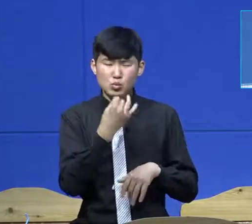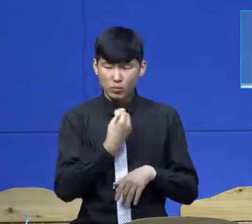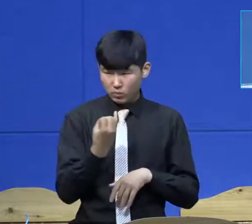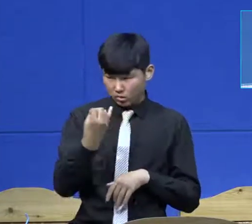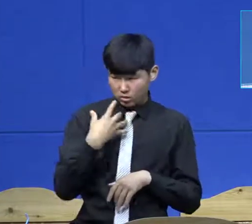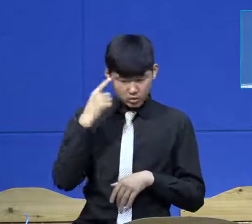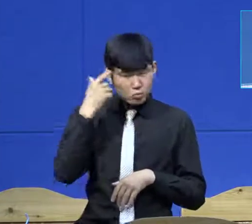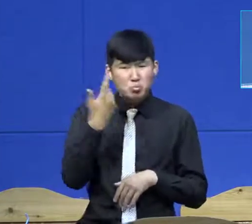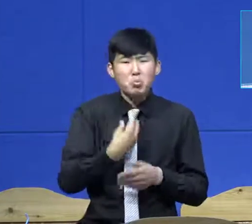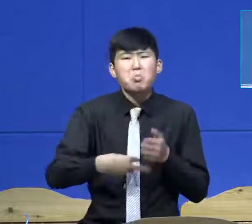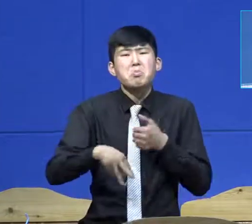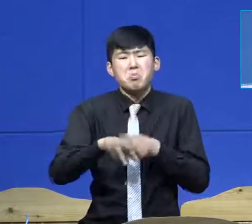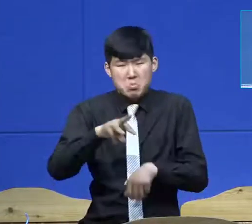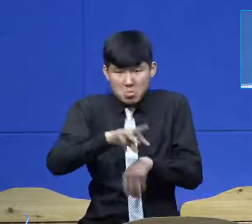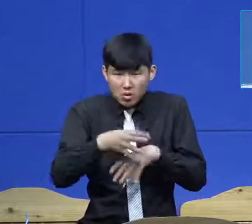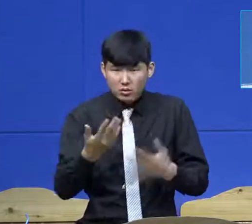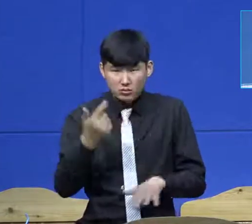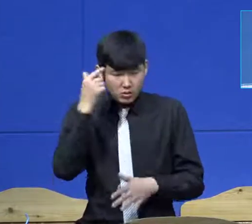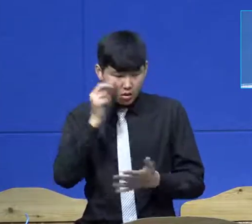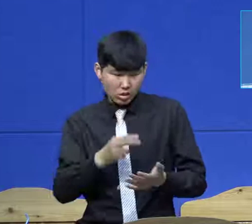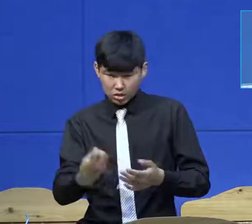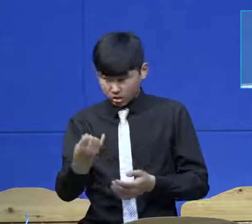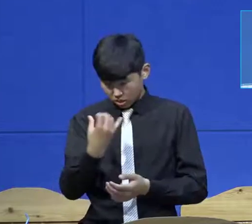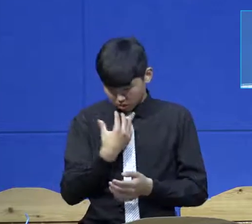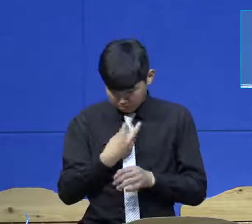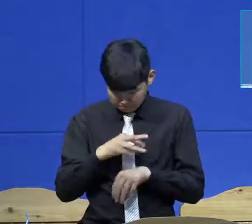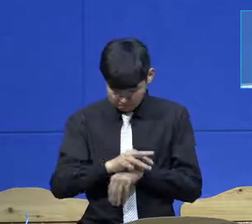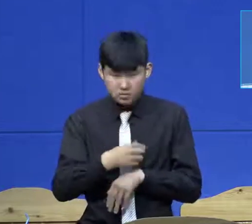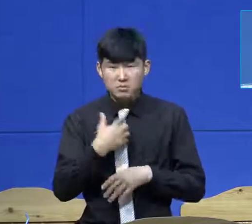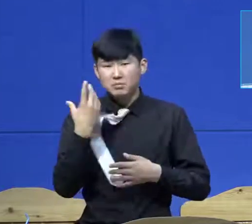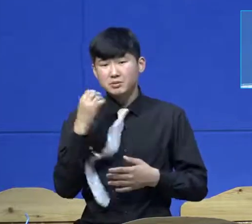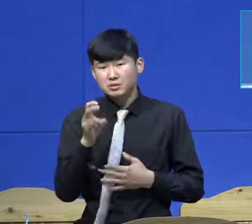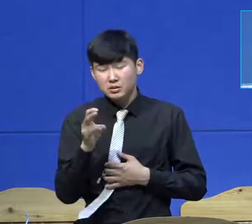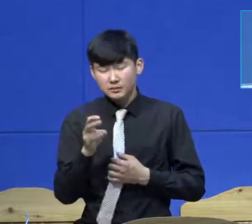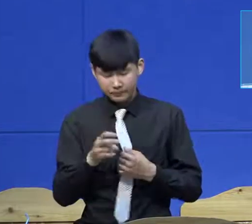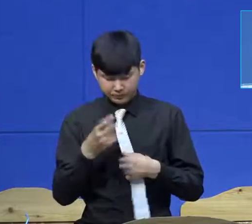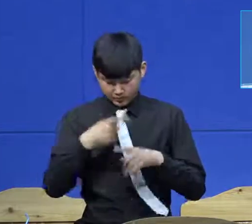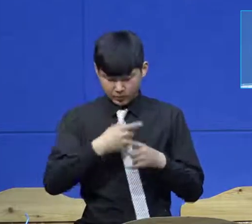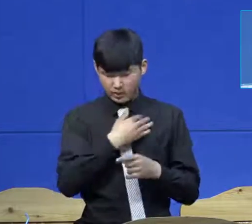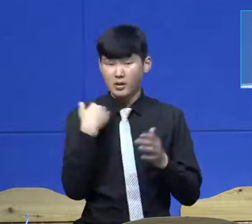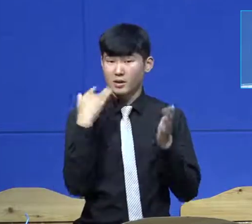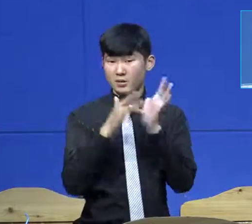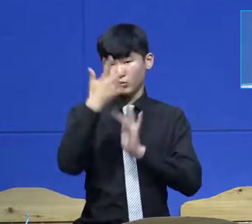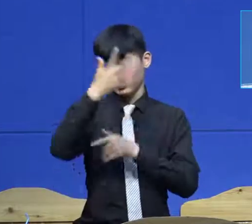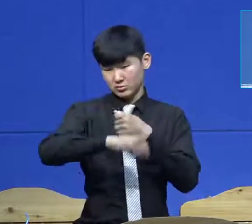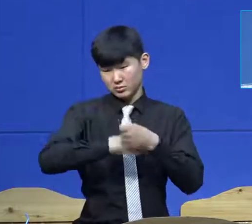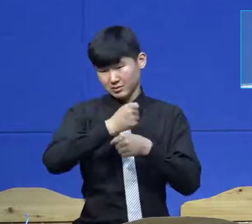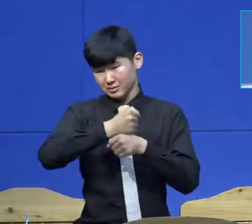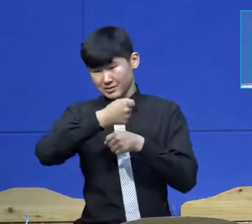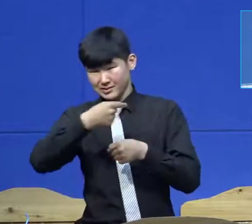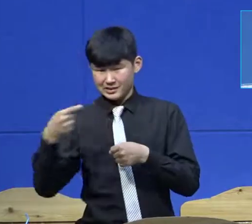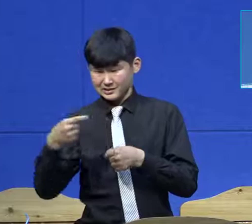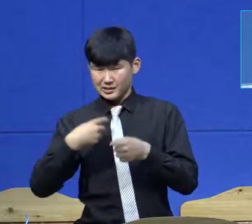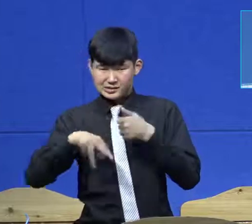тийм мэрэгжил, дорд мэрэгжил байсан. Мөн эзэн Есүс 3 жил хагас хугацаанд сайн мэдээ тараахаар